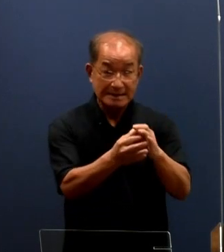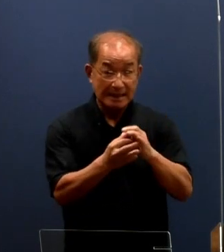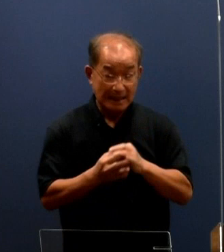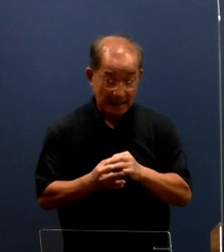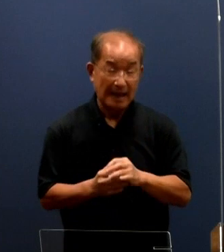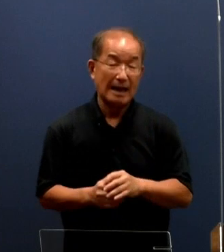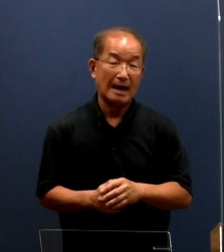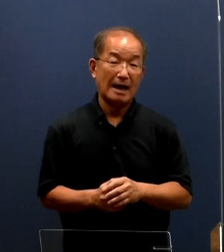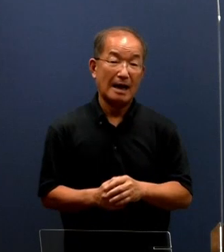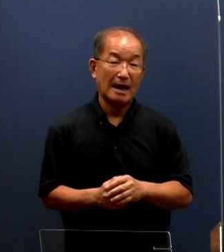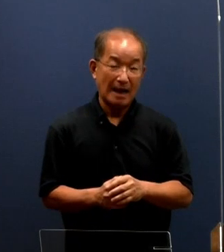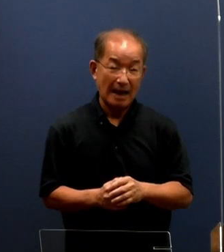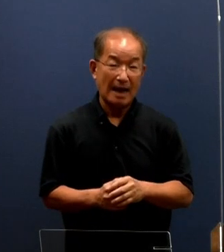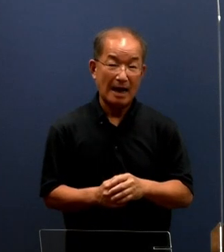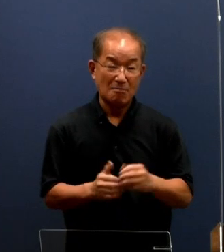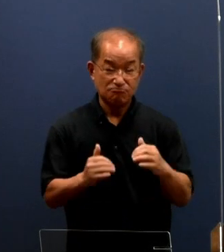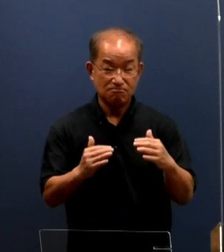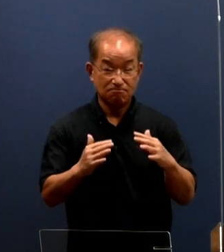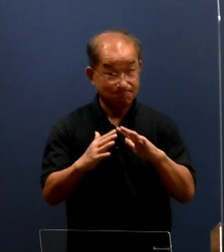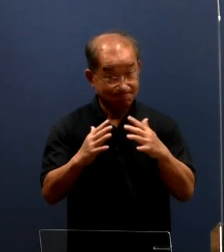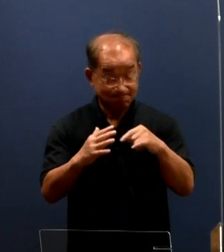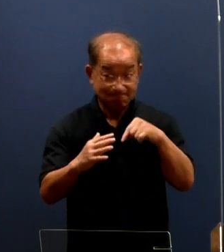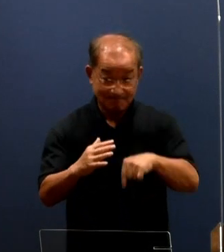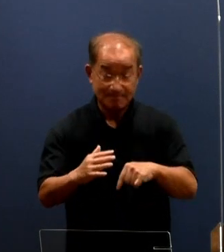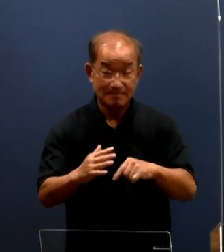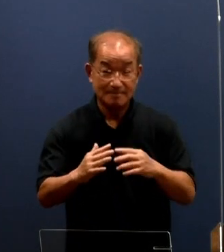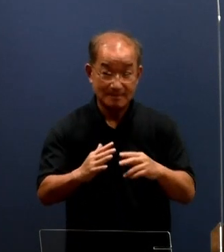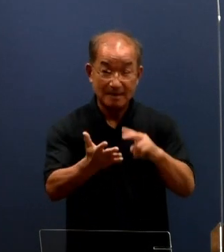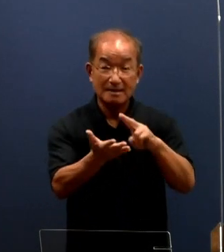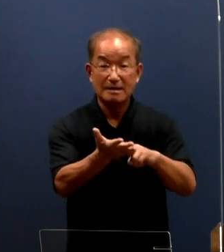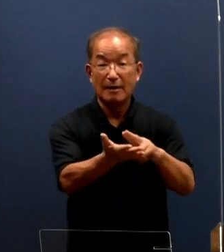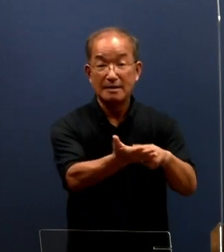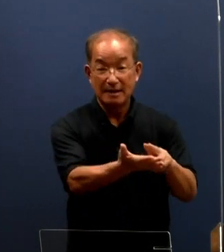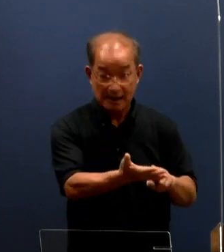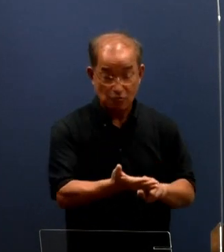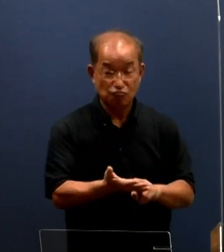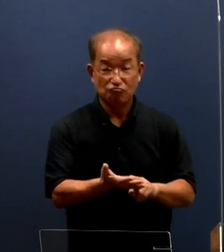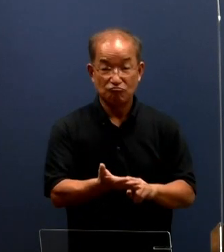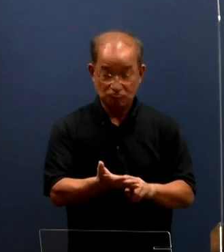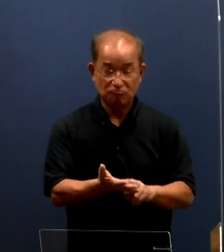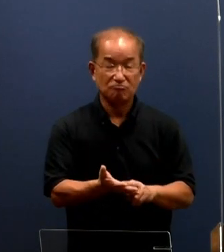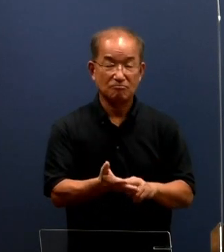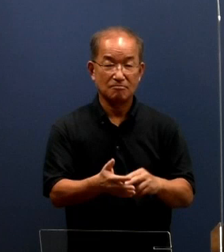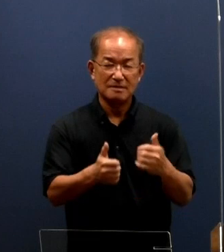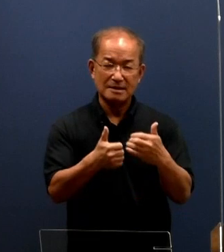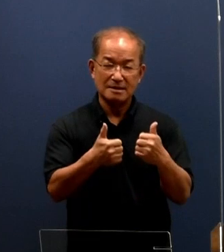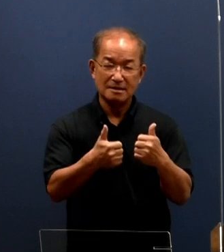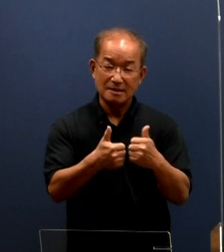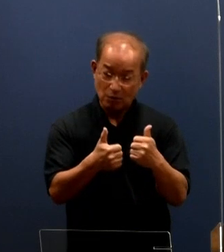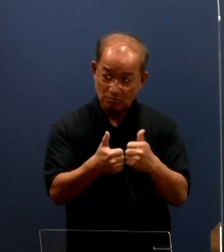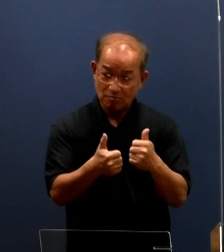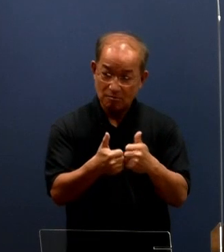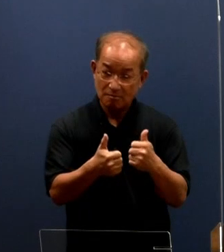事が決まっていくっていう方が、まだ議論の幅も広がるし、